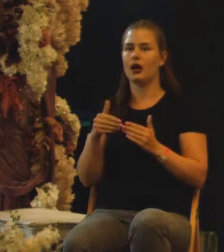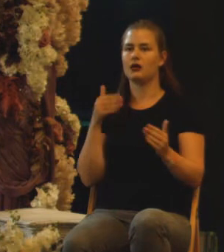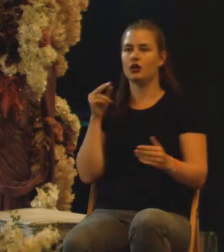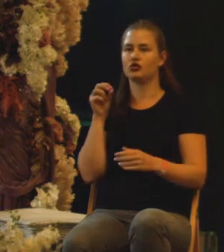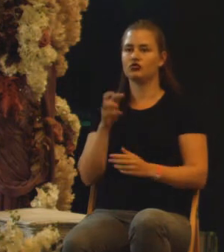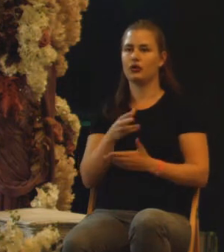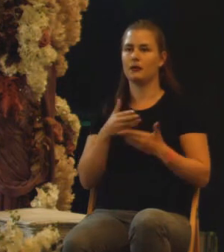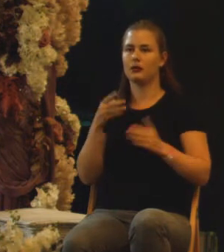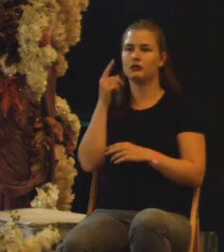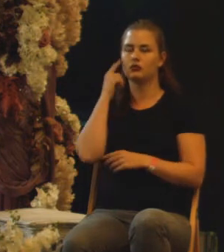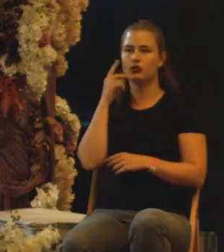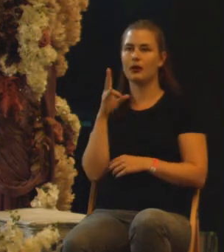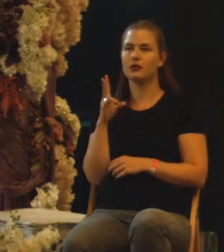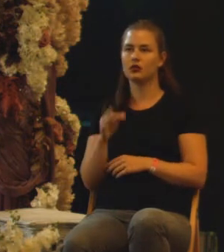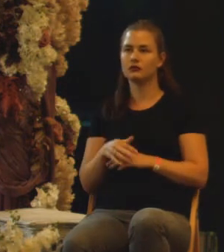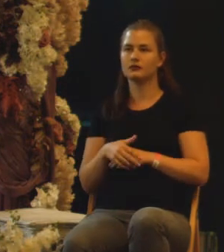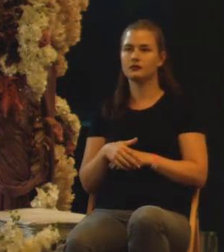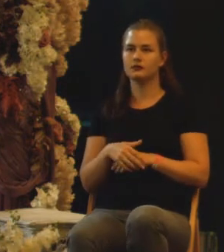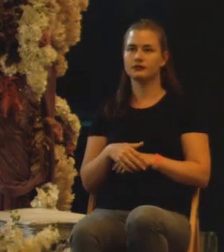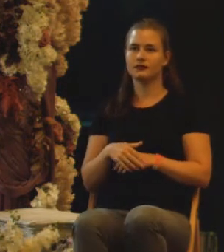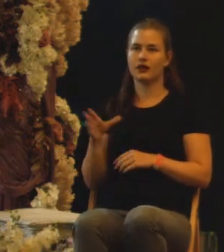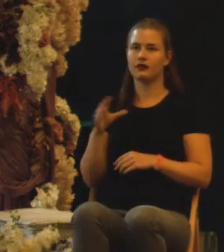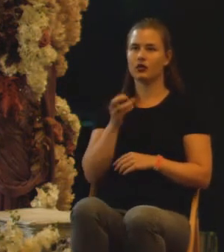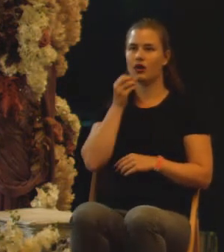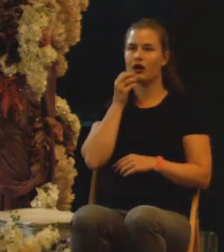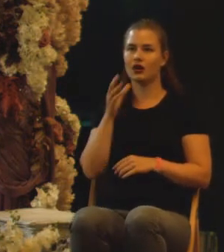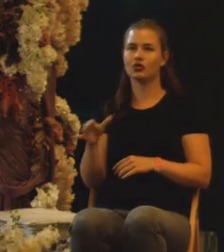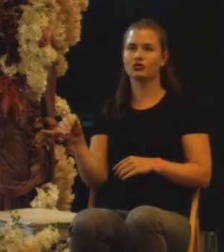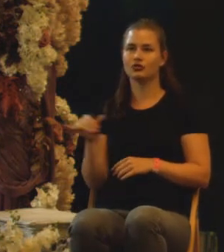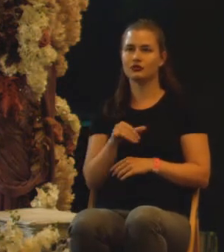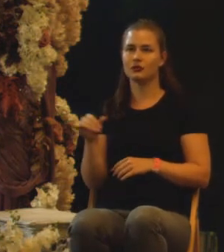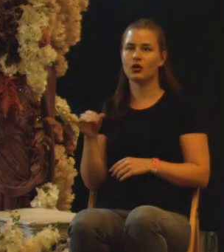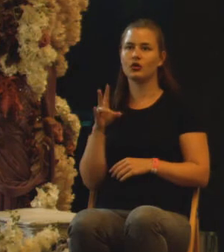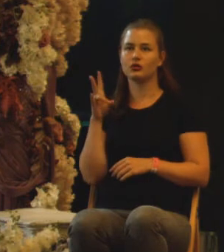думаем. Но, всем хорошей субботы. Но,